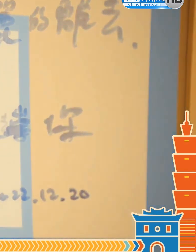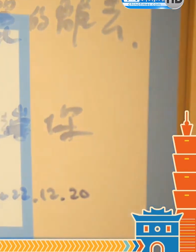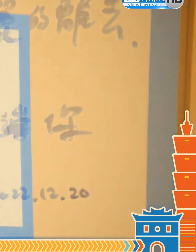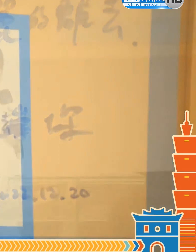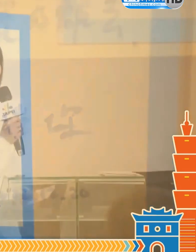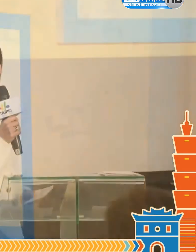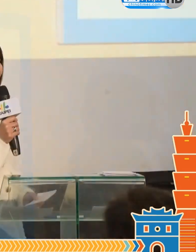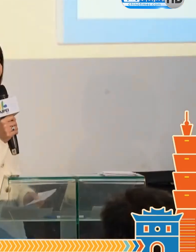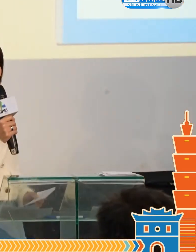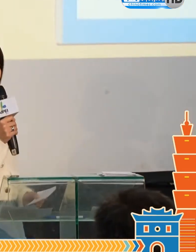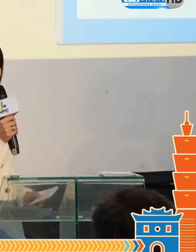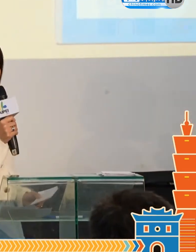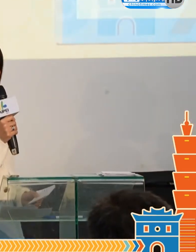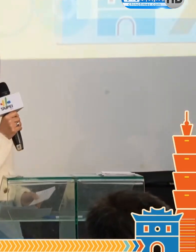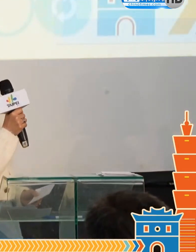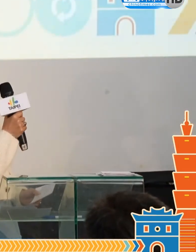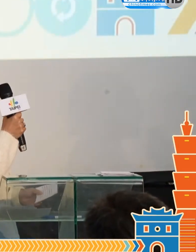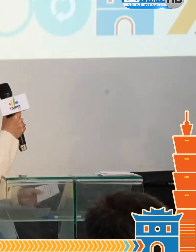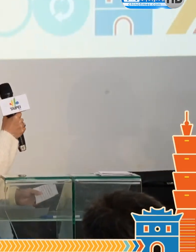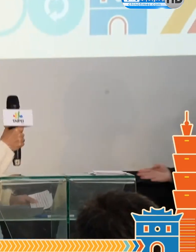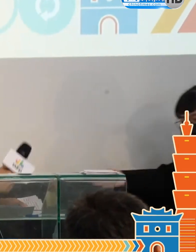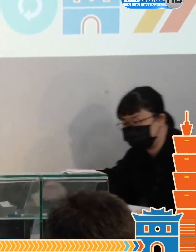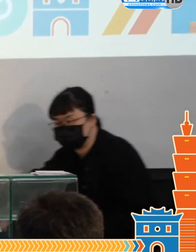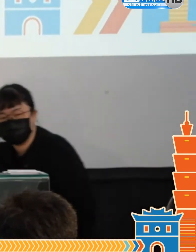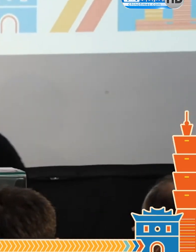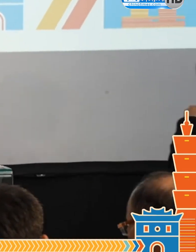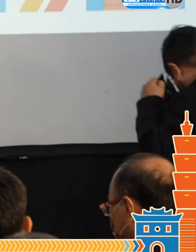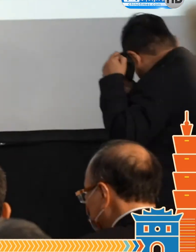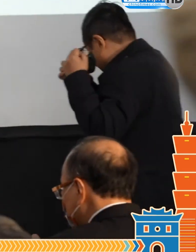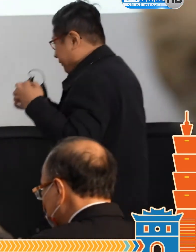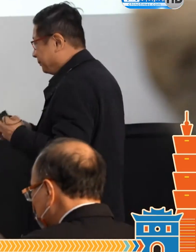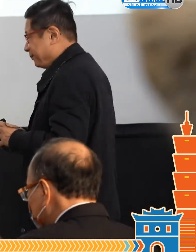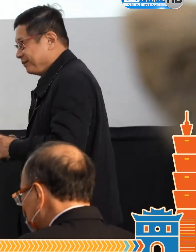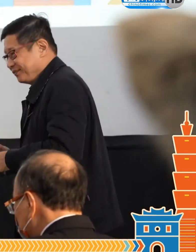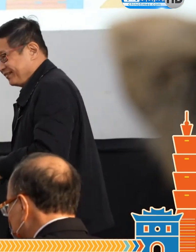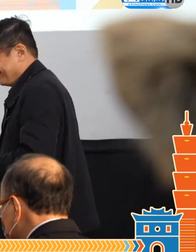享一下他的内心话，请局长上台。